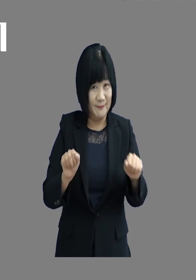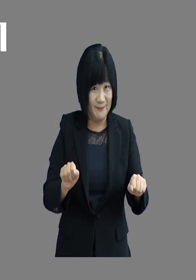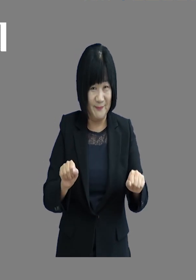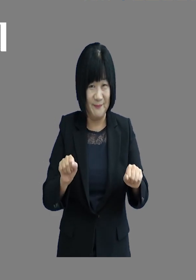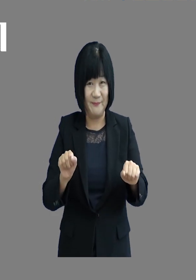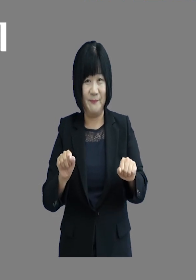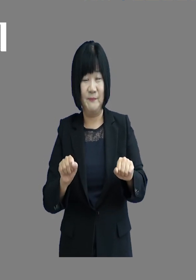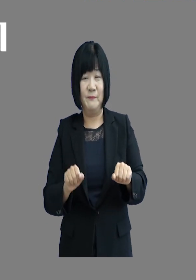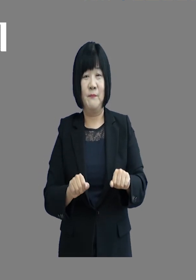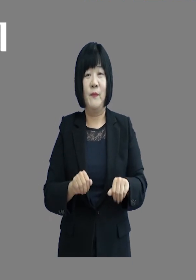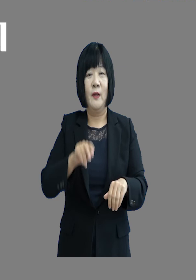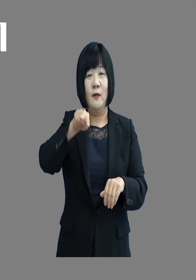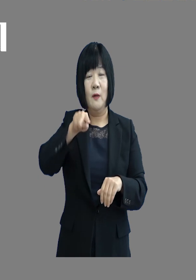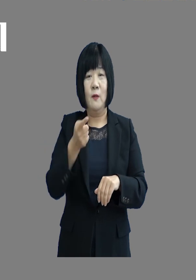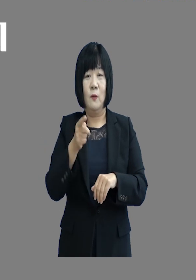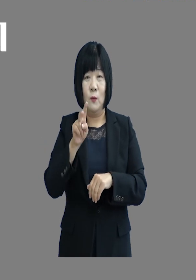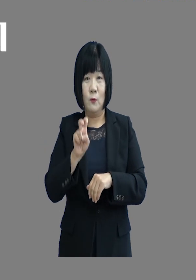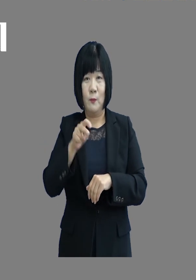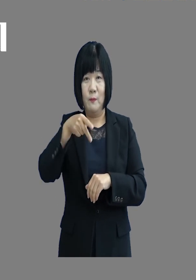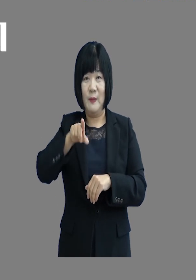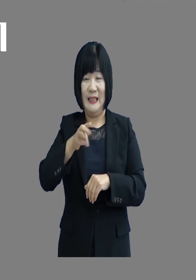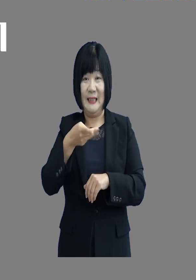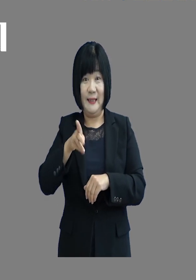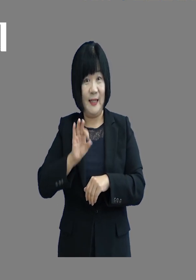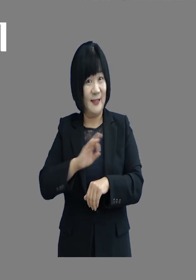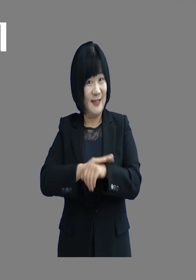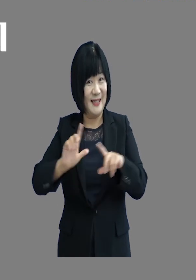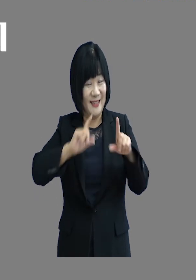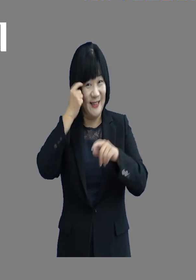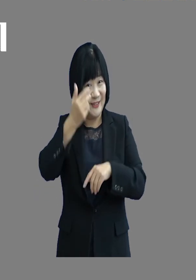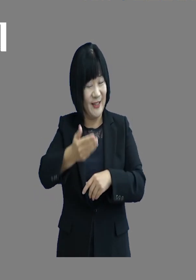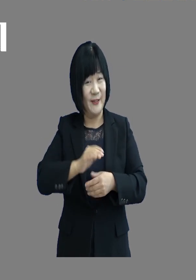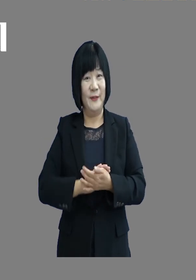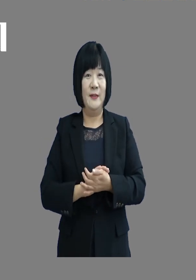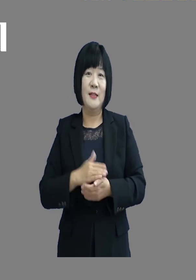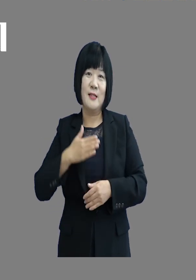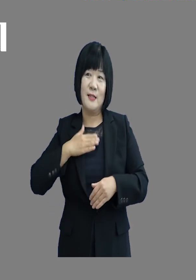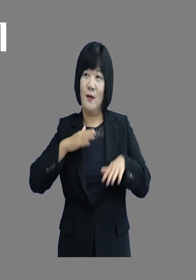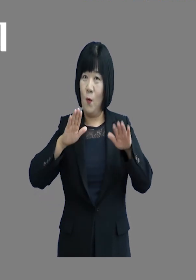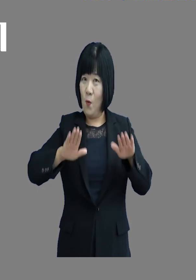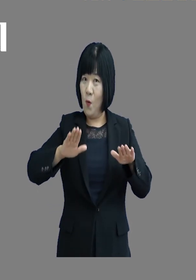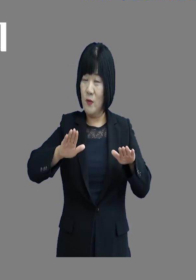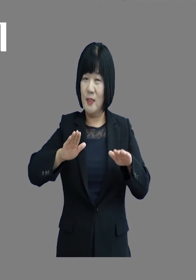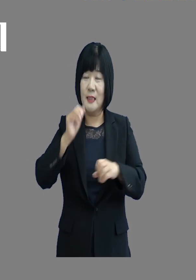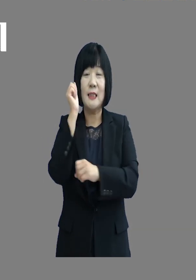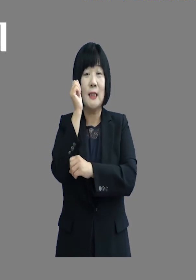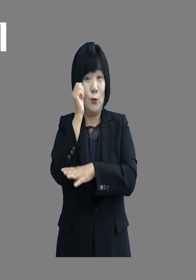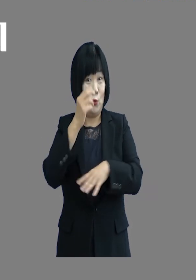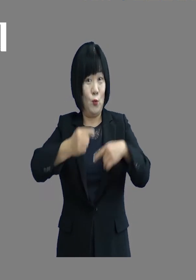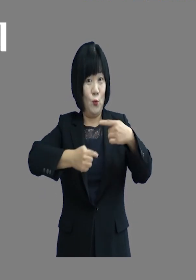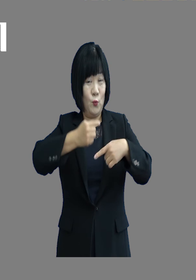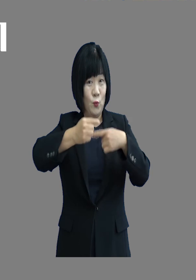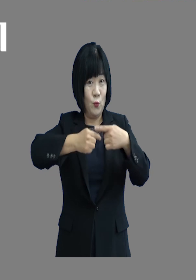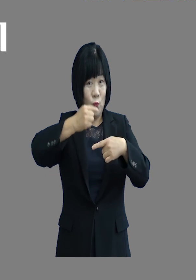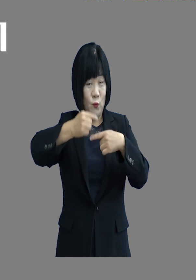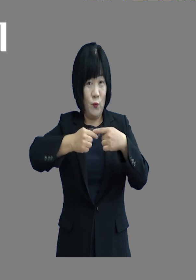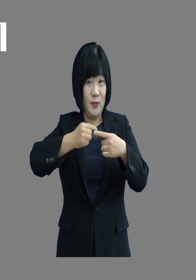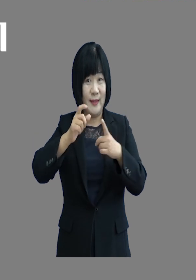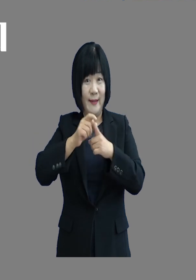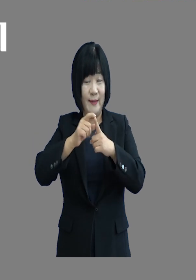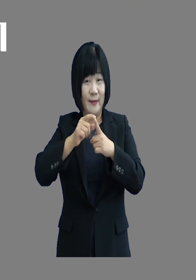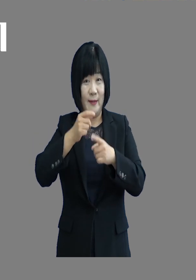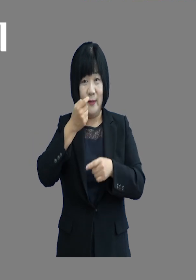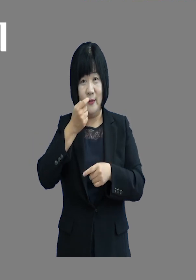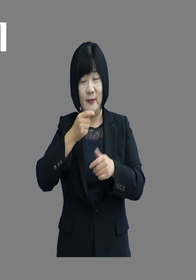안녕하세요. 솜사탕이에요. 네, 여러분 잘 지내셨나요? 제가 오늘은 좀 기초 단어를 좀 다루려고 합니다.